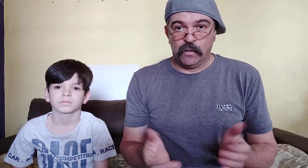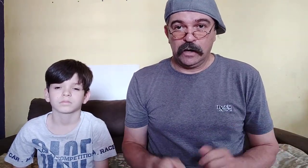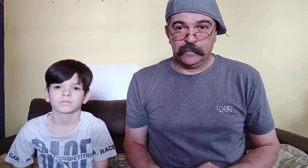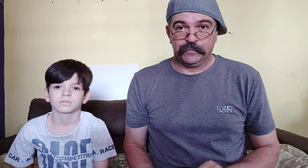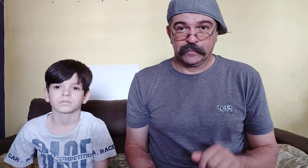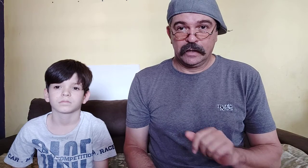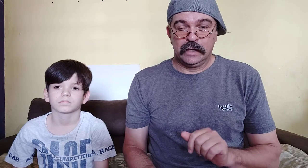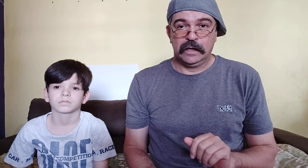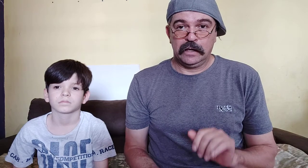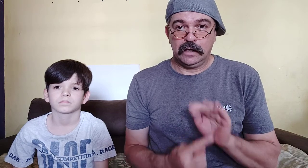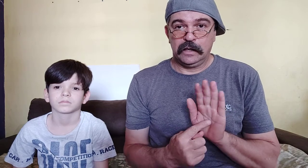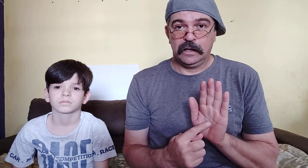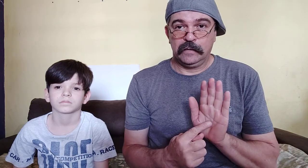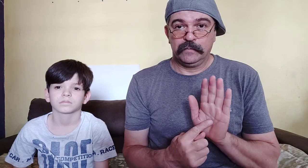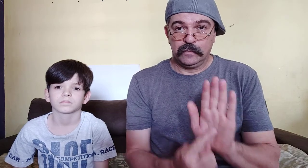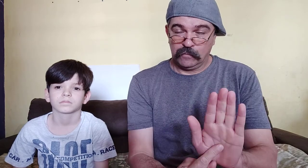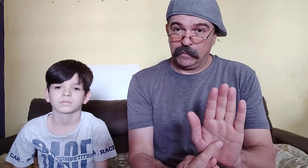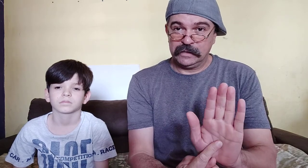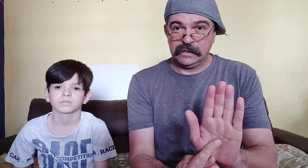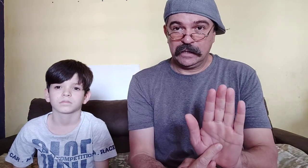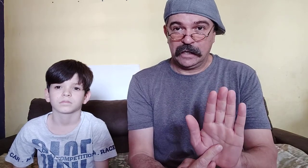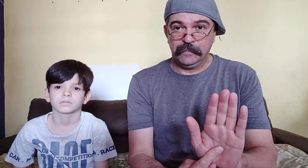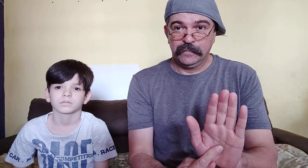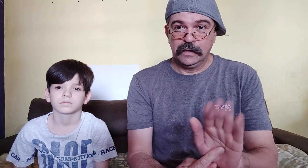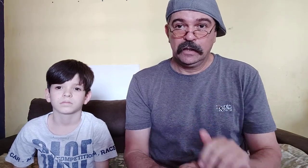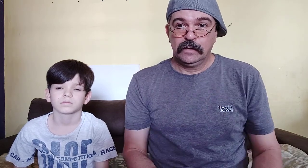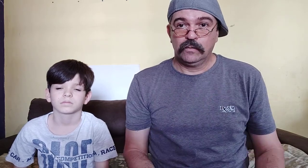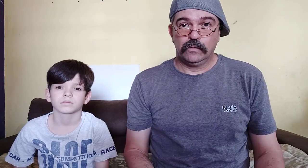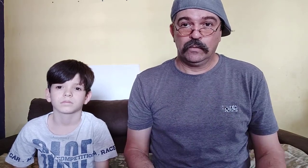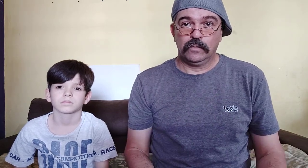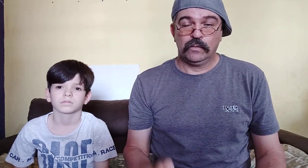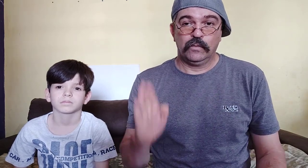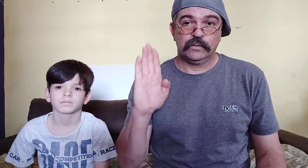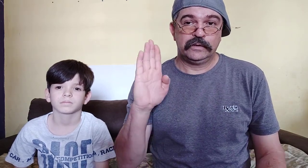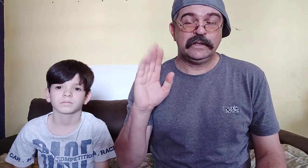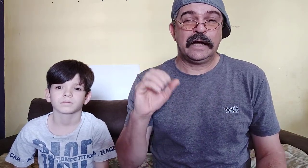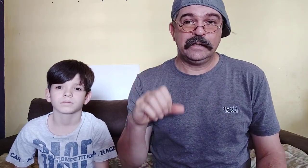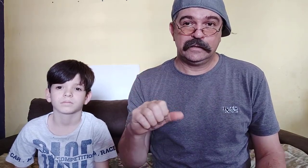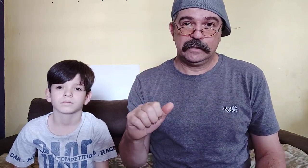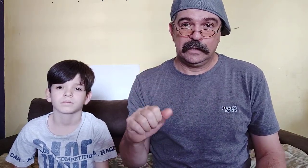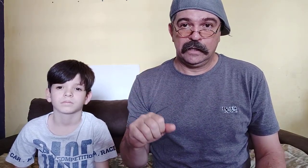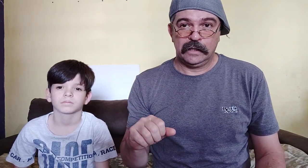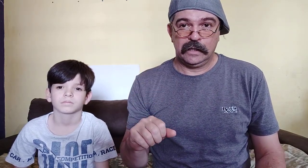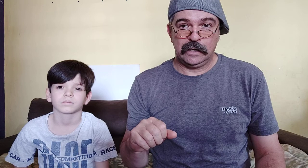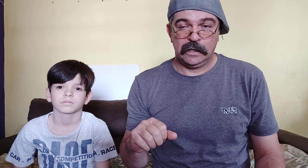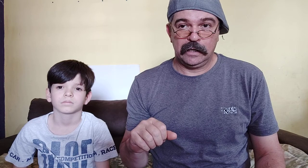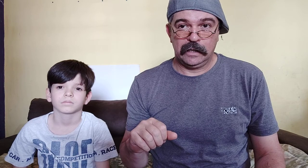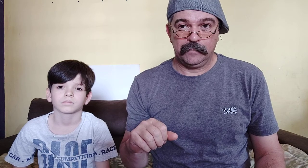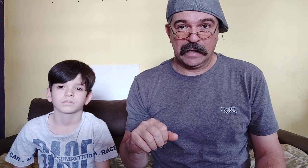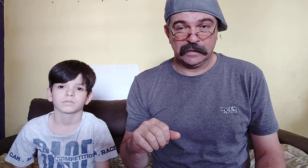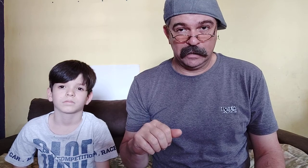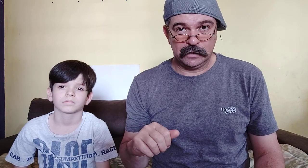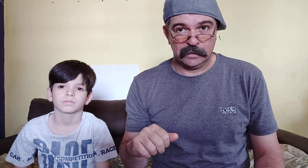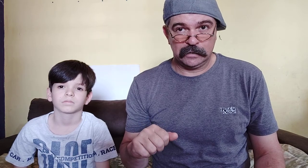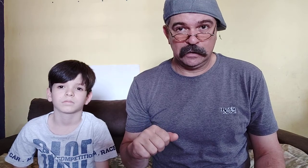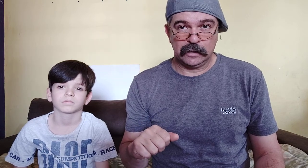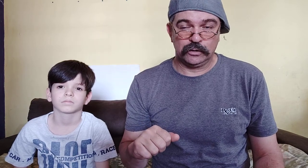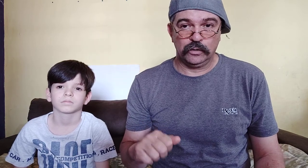Agora vou apresentar os sinais, as letras em